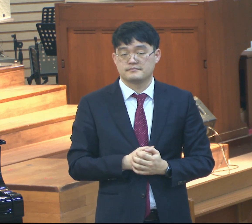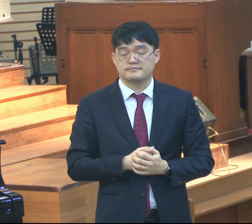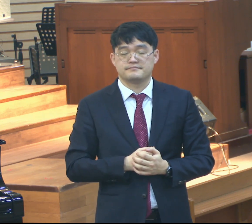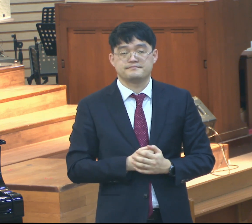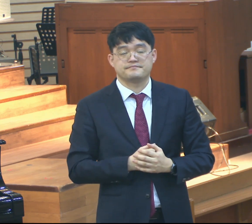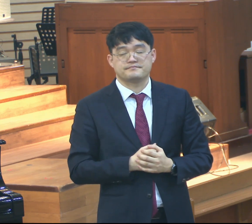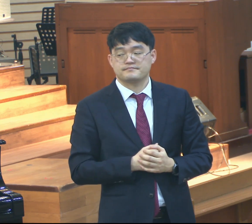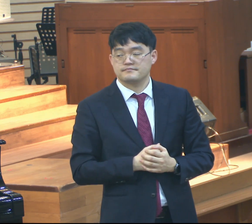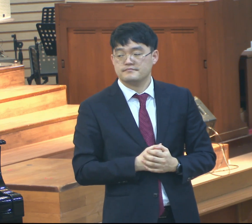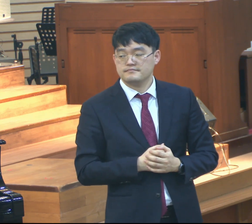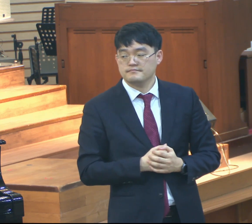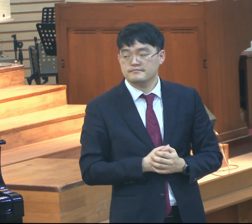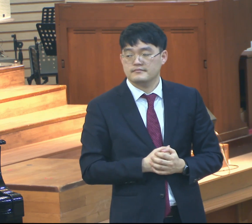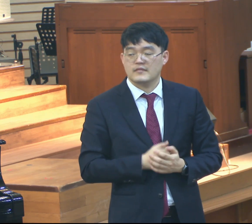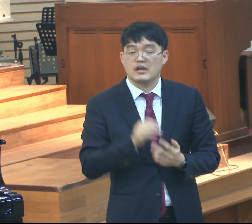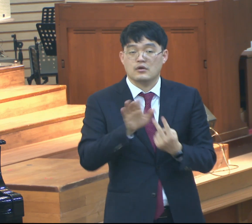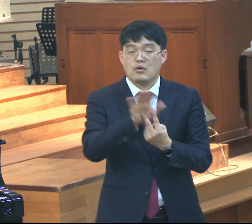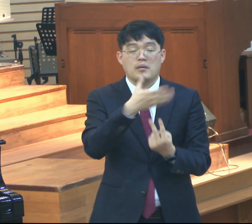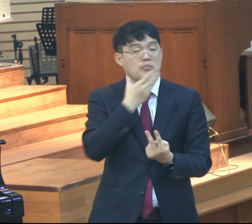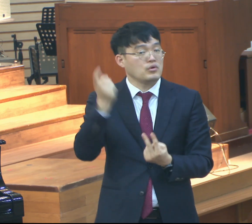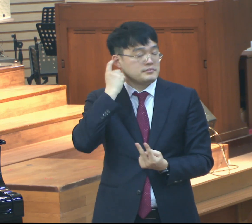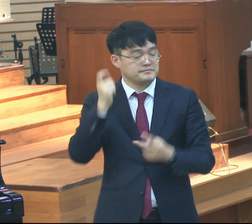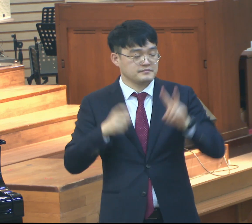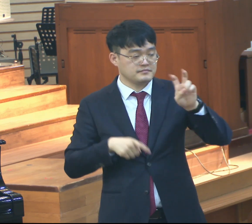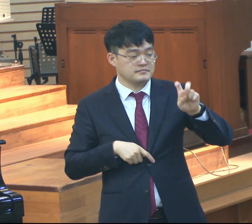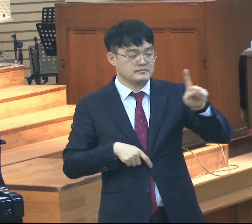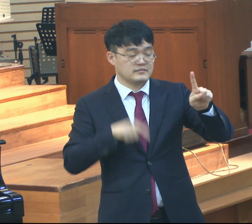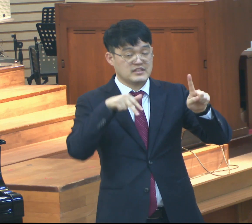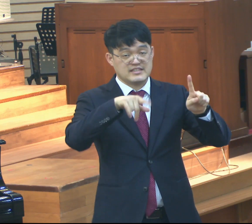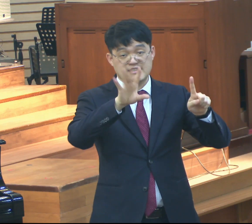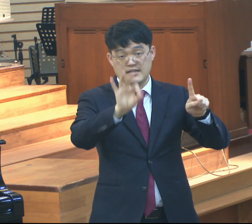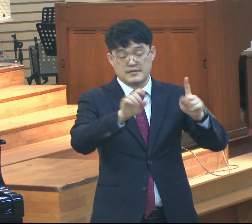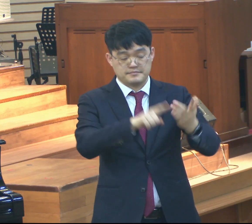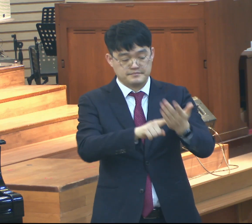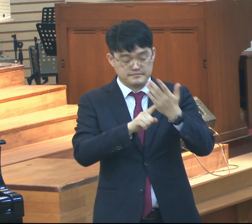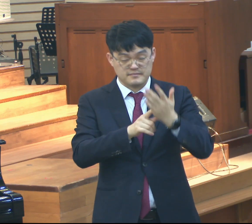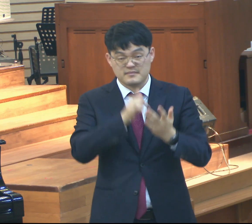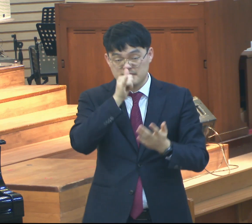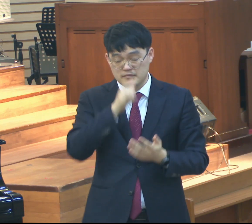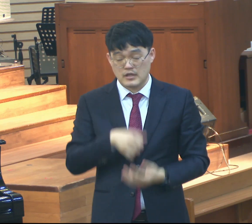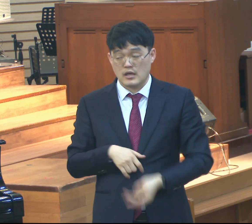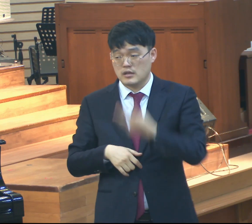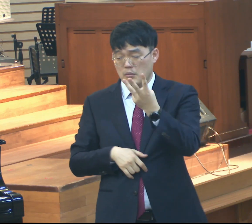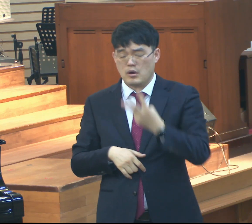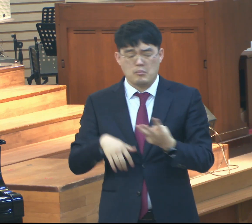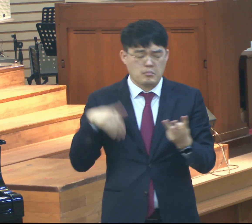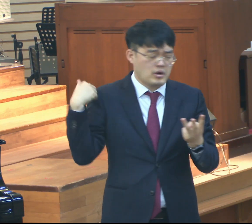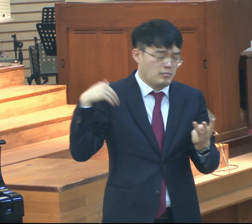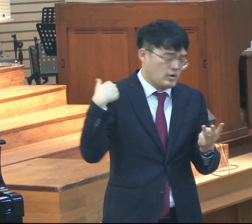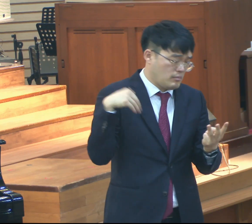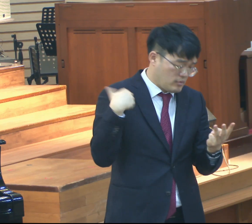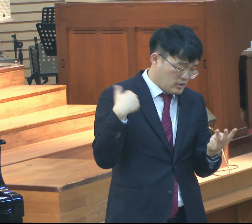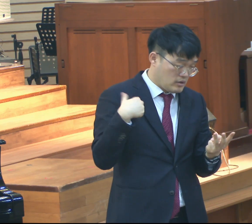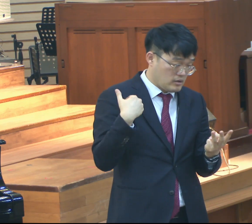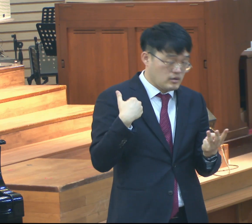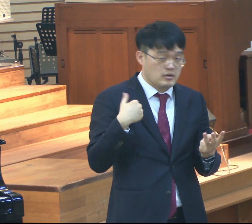않습니다. 왜냐하면 요한복음 22장이 있기 때문에 그렇습니다. 3번 부인한 장면을 정확하게 묘사한 다음에